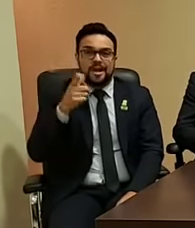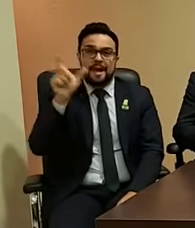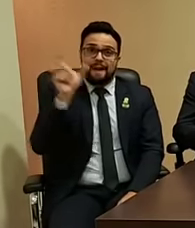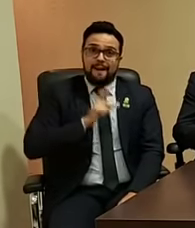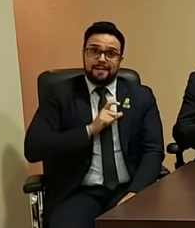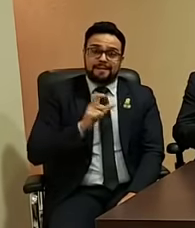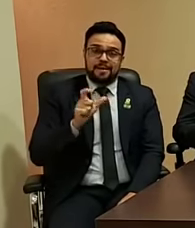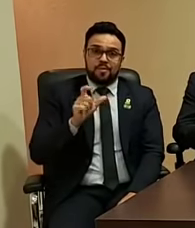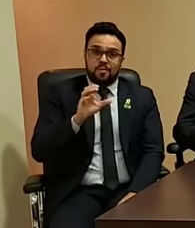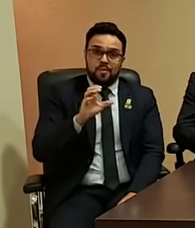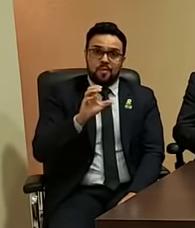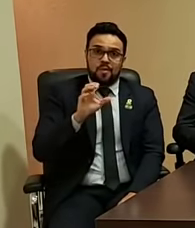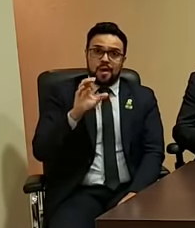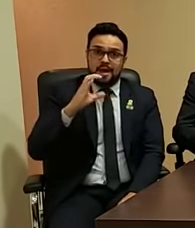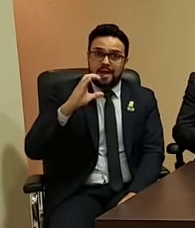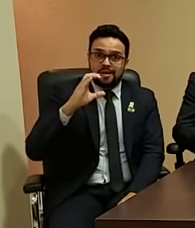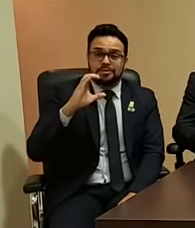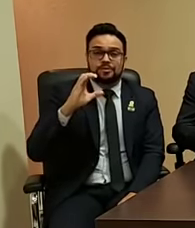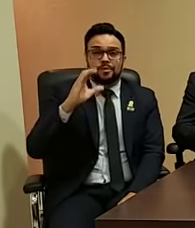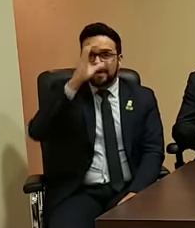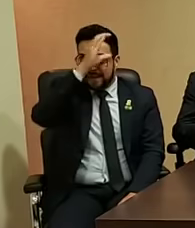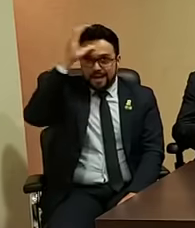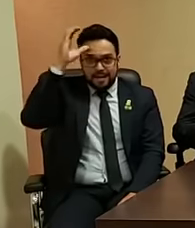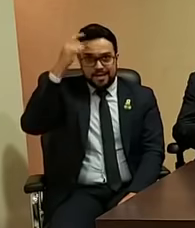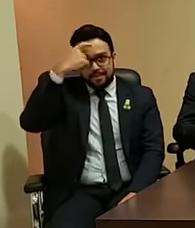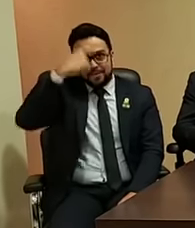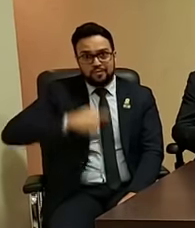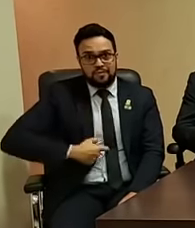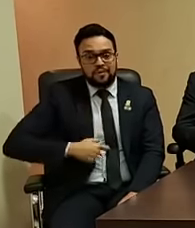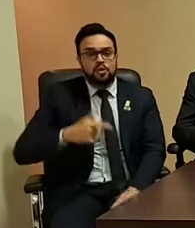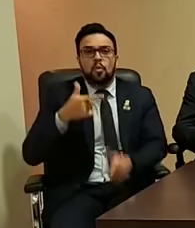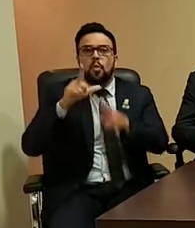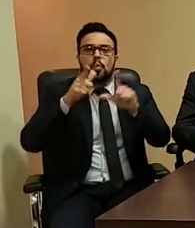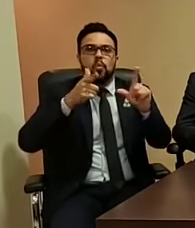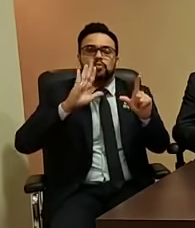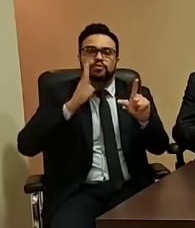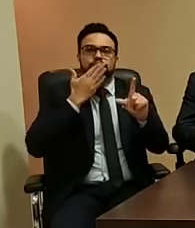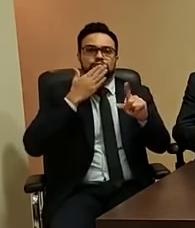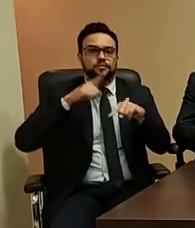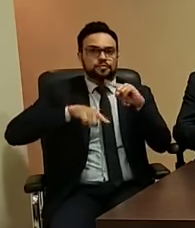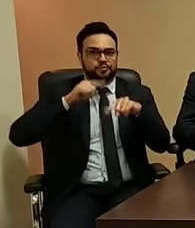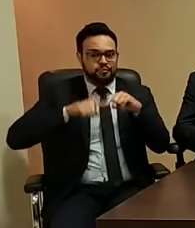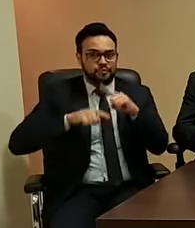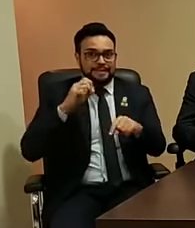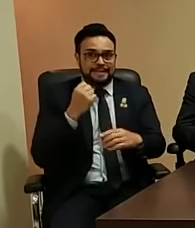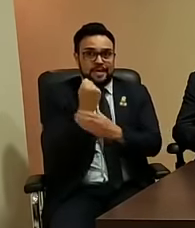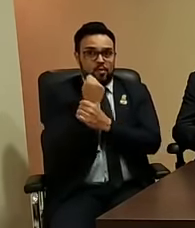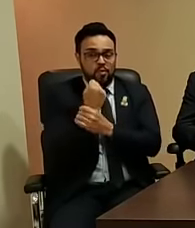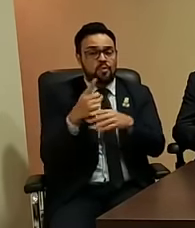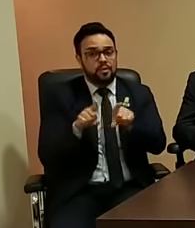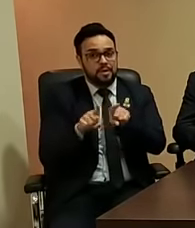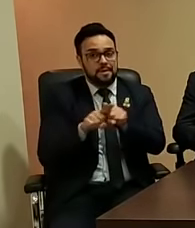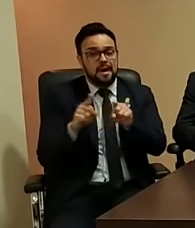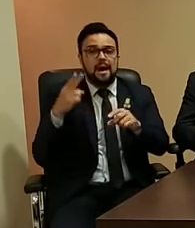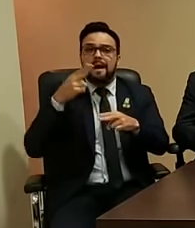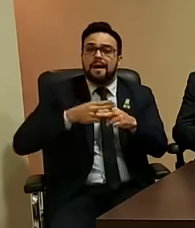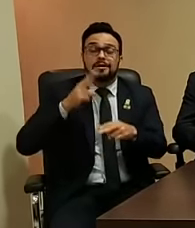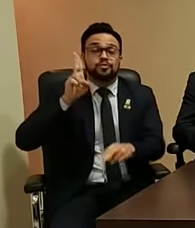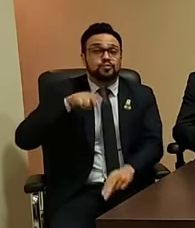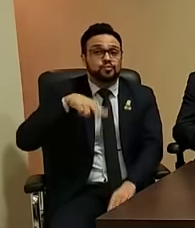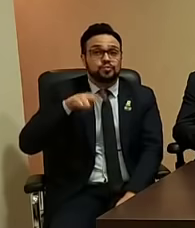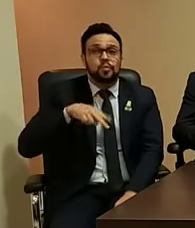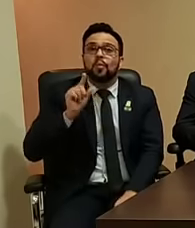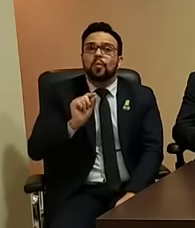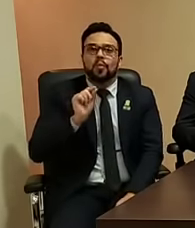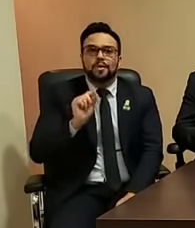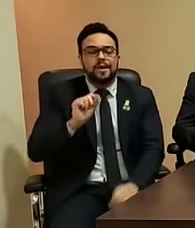crédito, entre cliente, pessoa física, entre outras operações de seguros. A Caixa nunca esteve